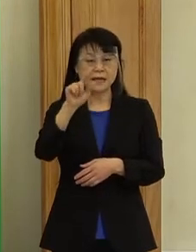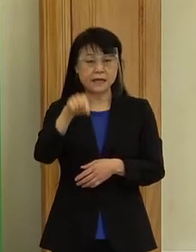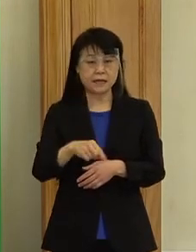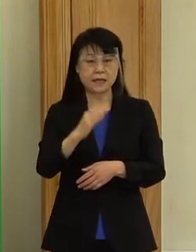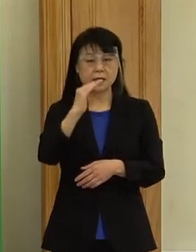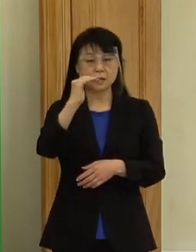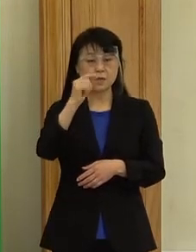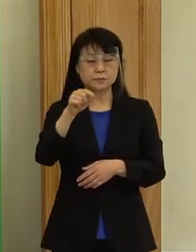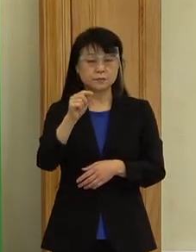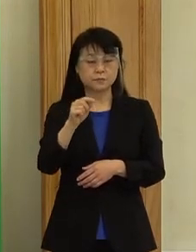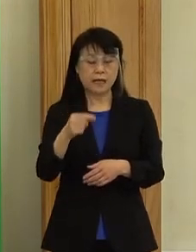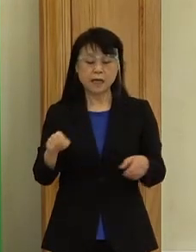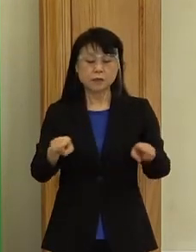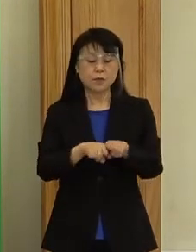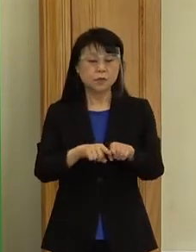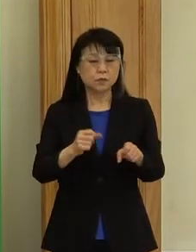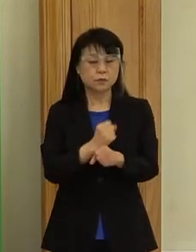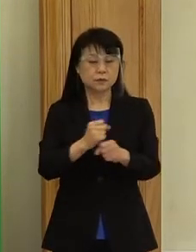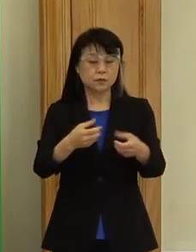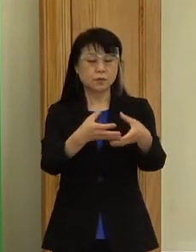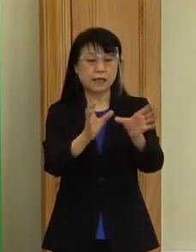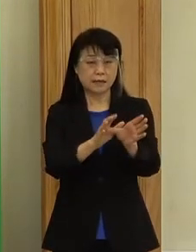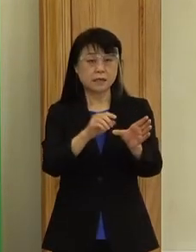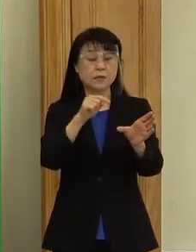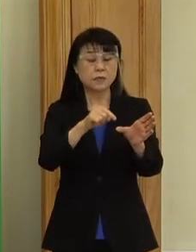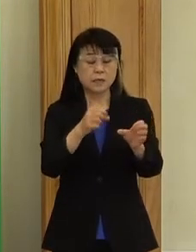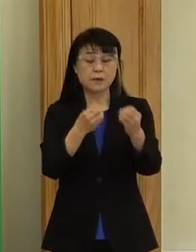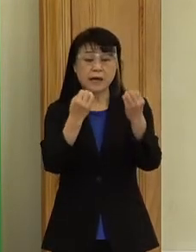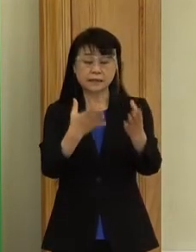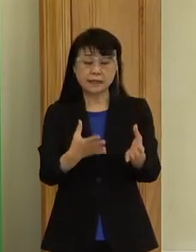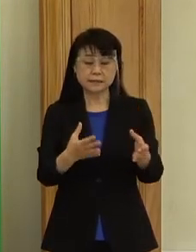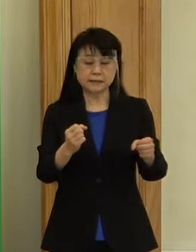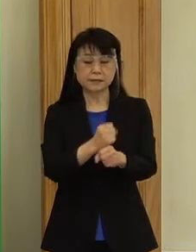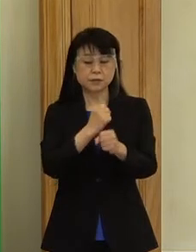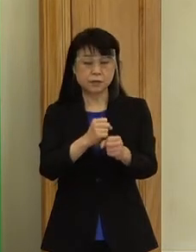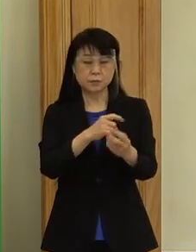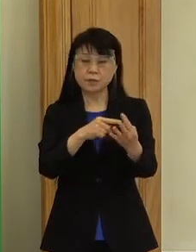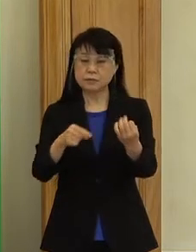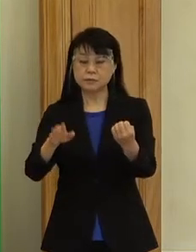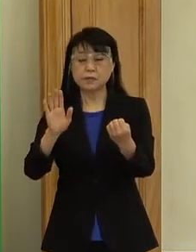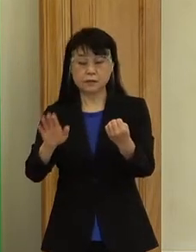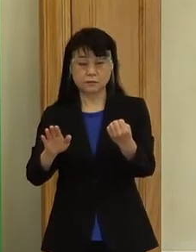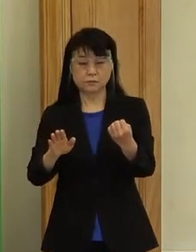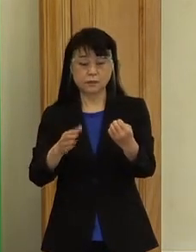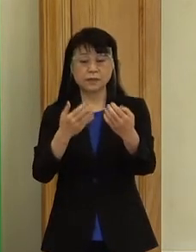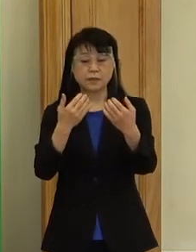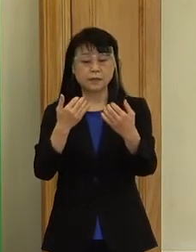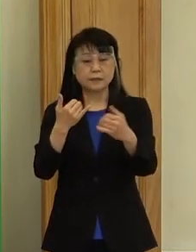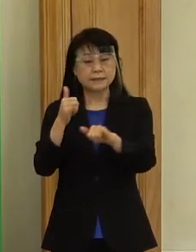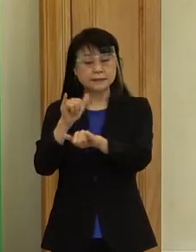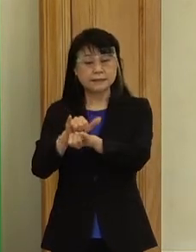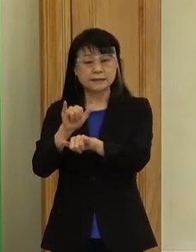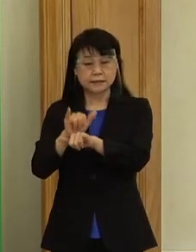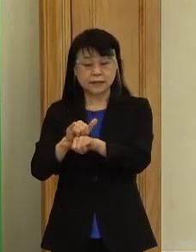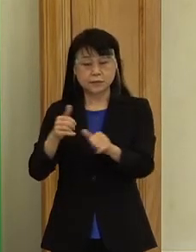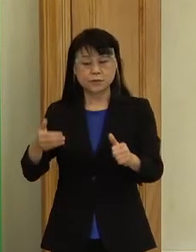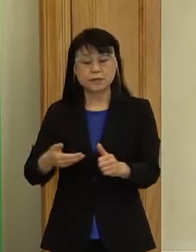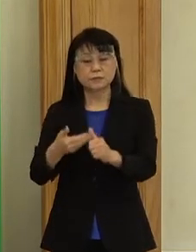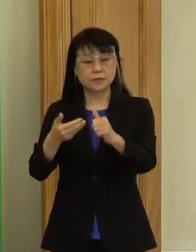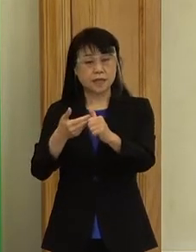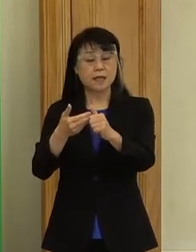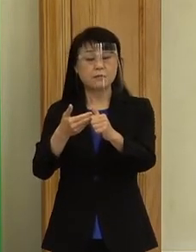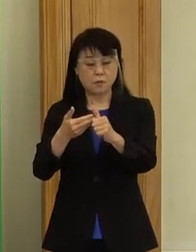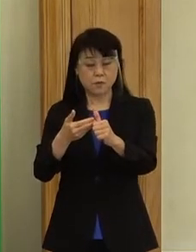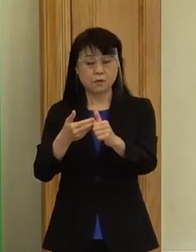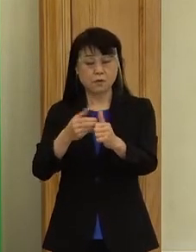につきましては新しい事業の目もいくつもあります。それから人材の育成という面でも